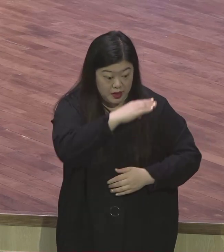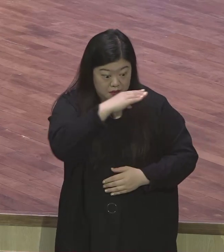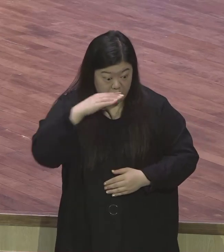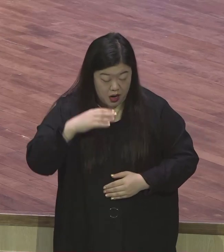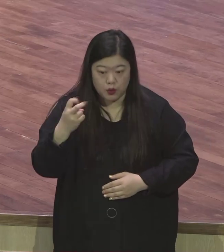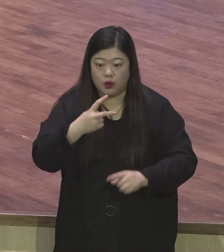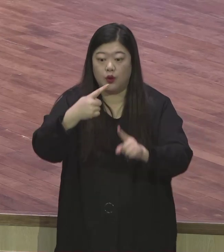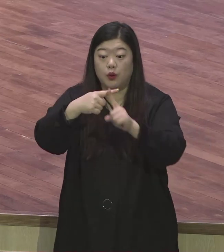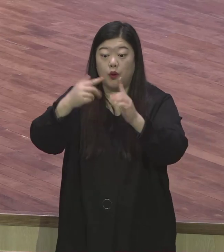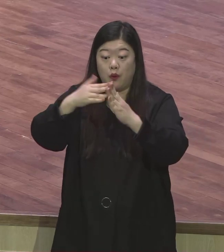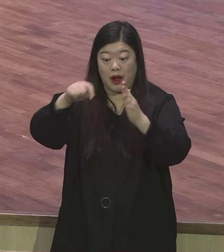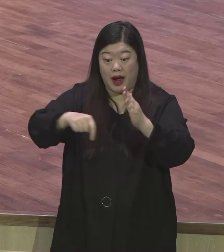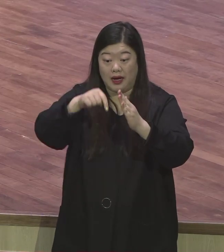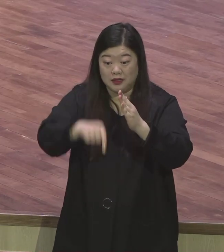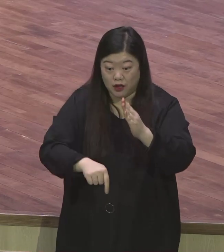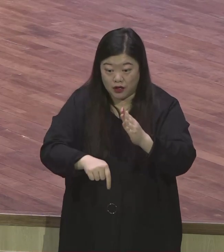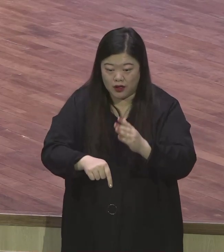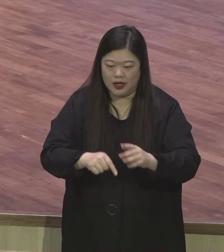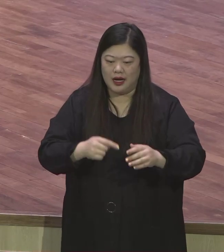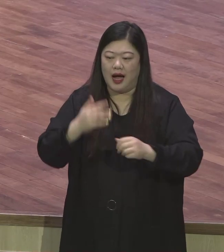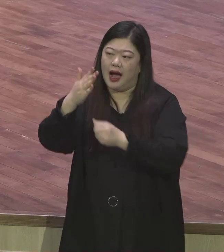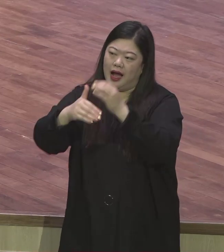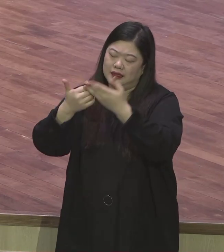예배당 안에서는 주님과 함께 하다가 장사할 때는